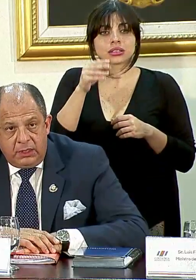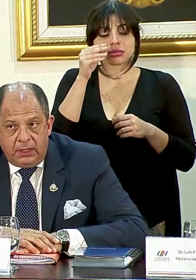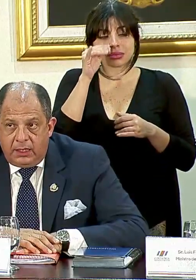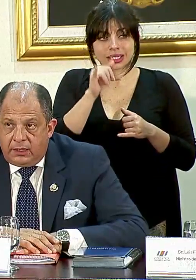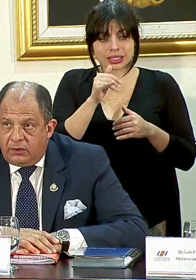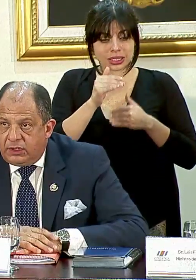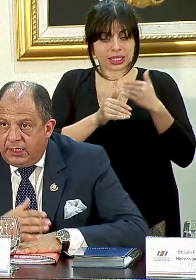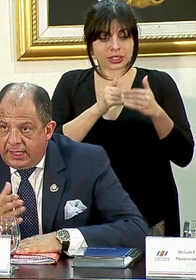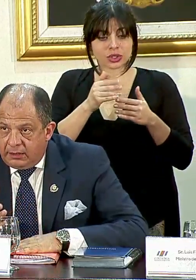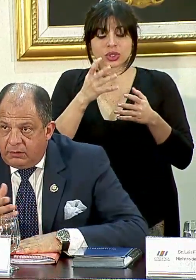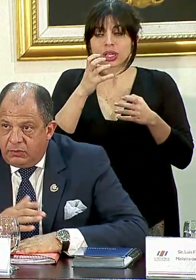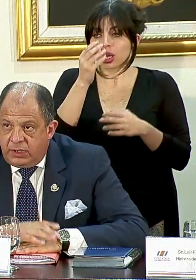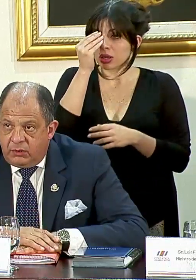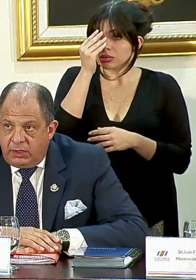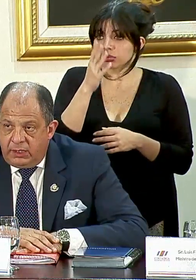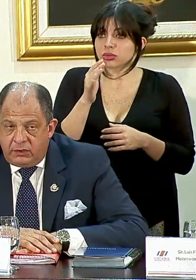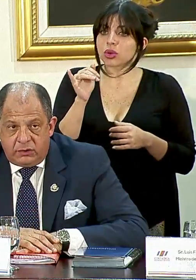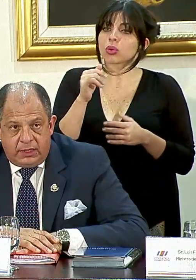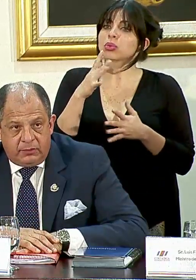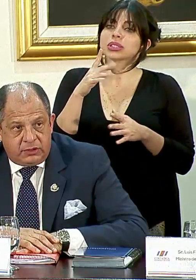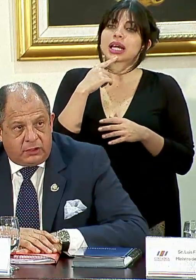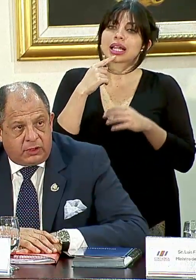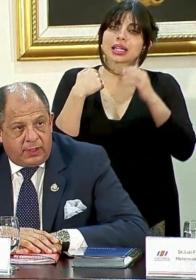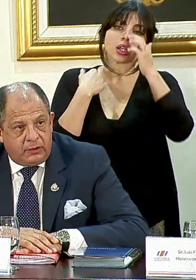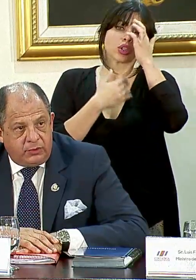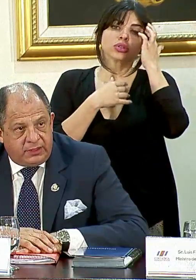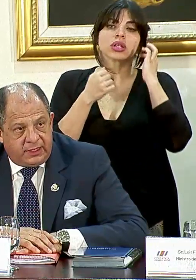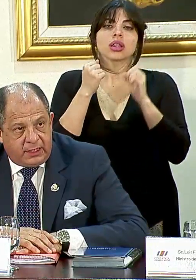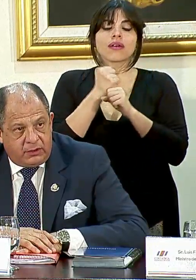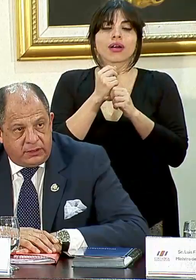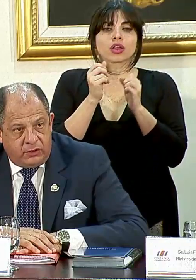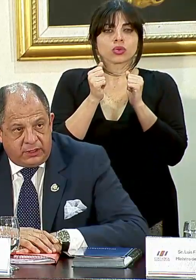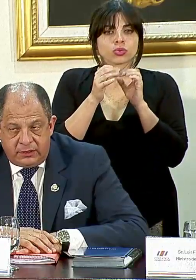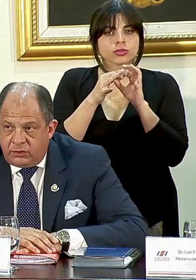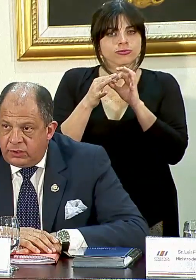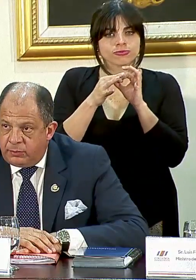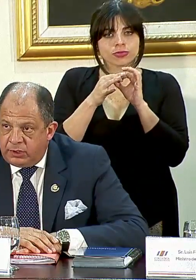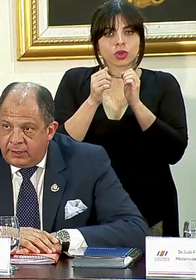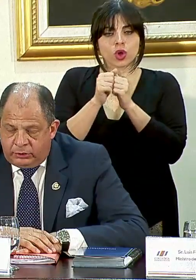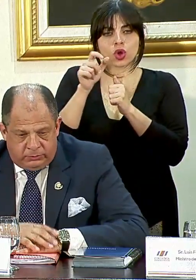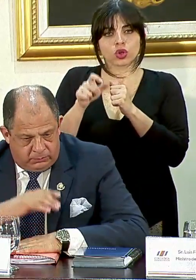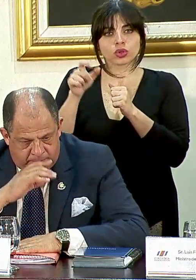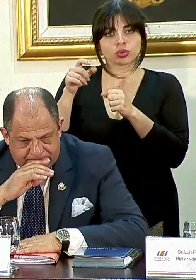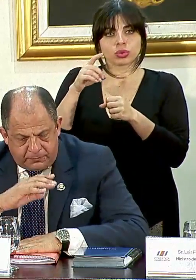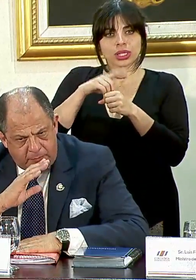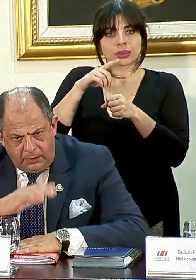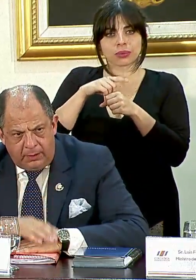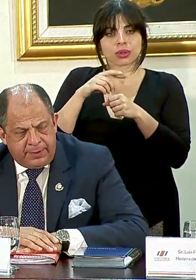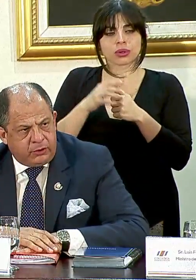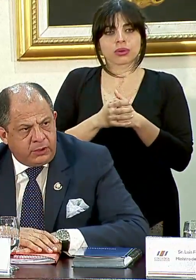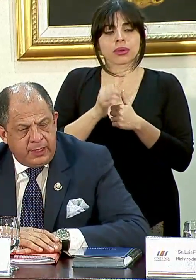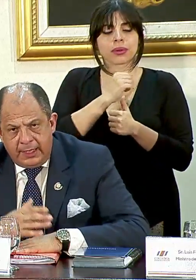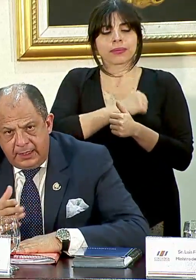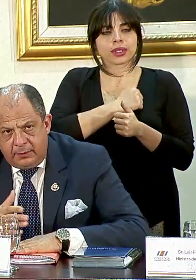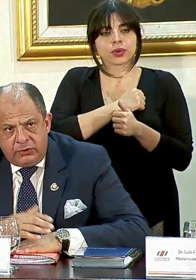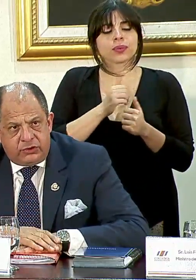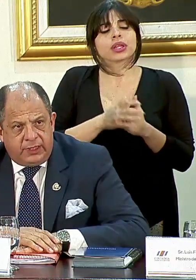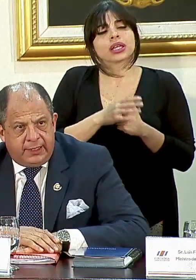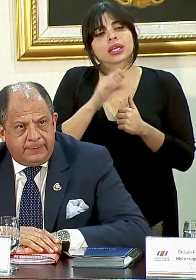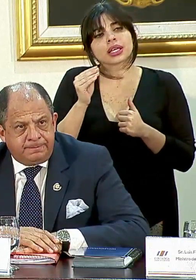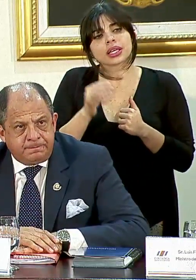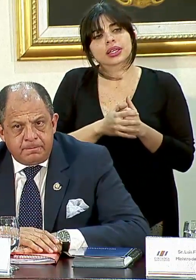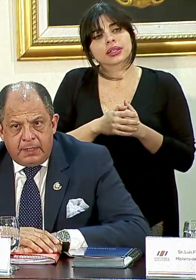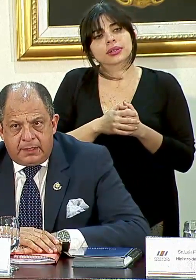gestión. Quiero señalar, como ya lo he dicho, que hemos estado trabajando muy de cerca con las señoras y señores diputados, perdón, y